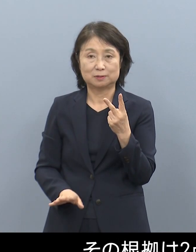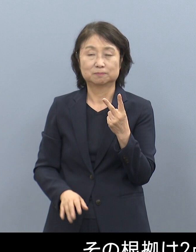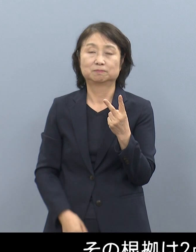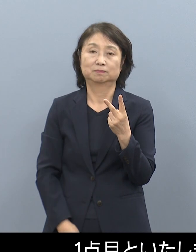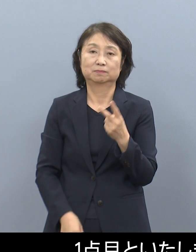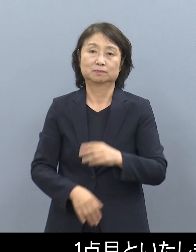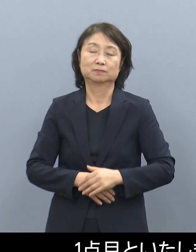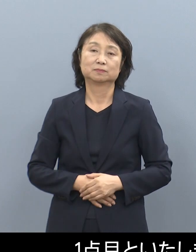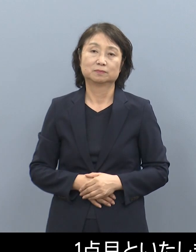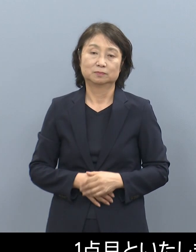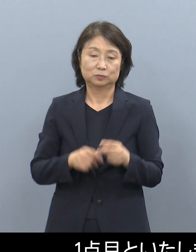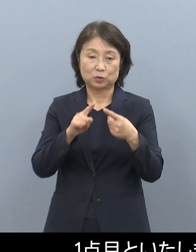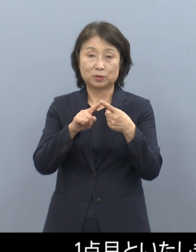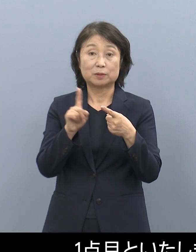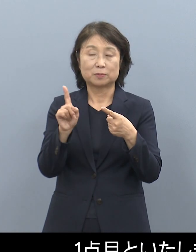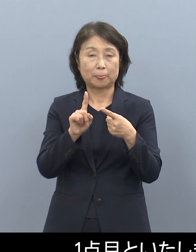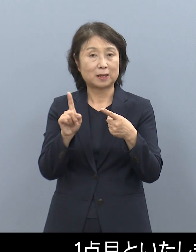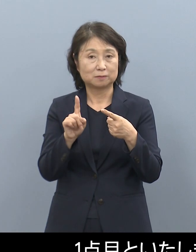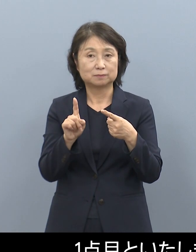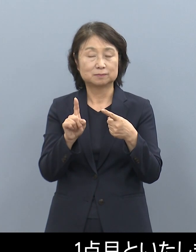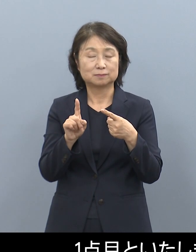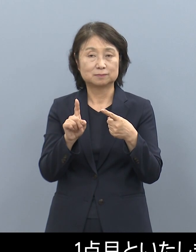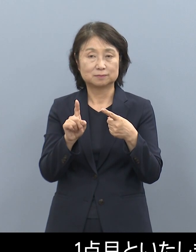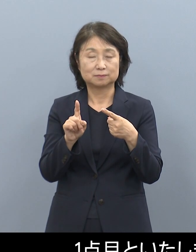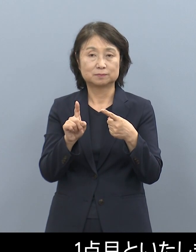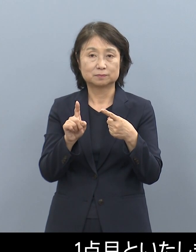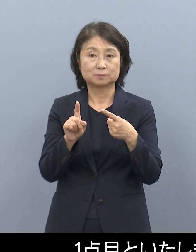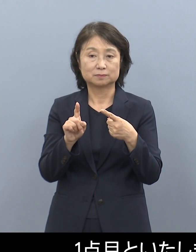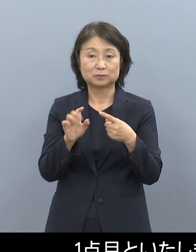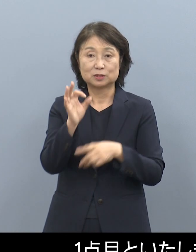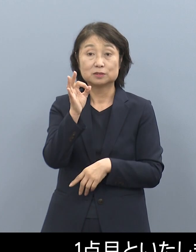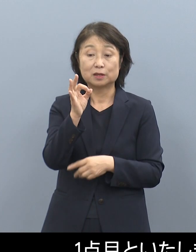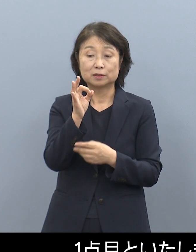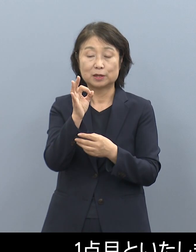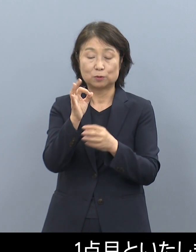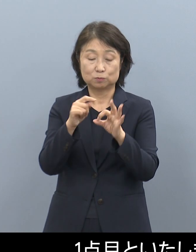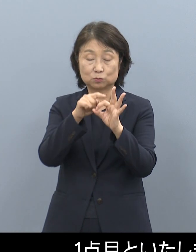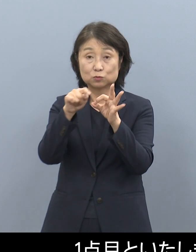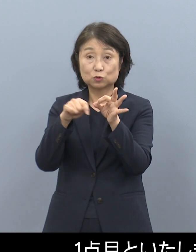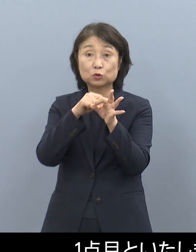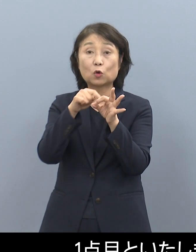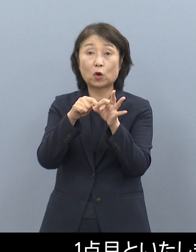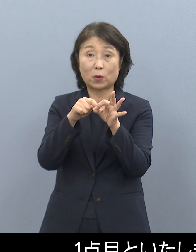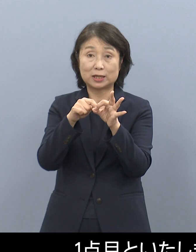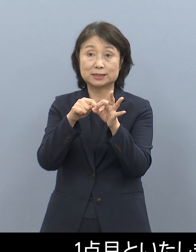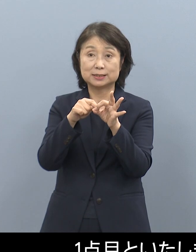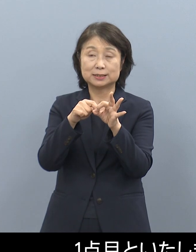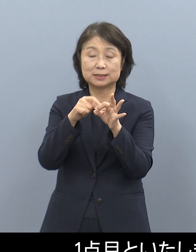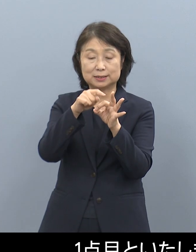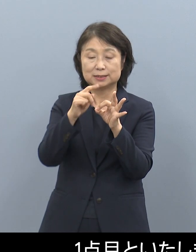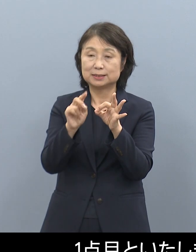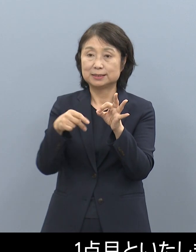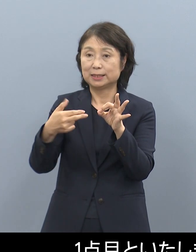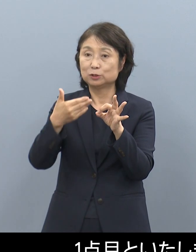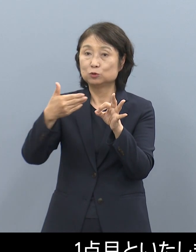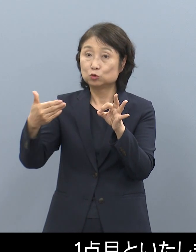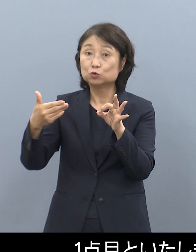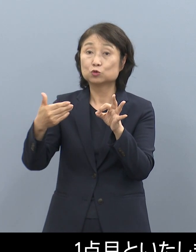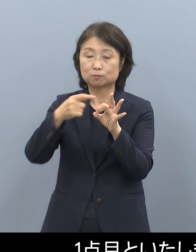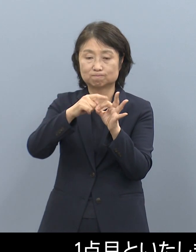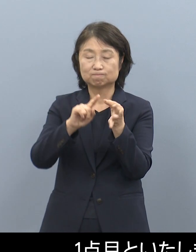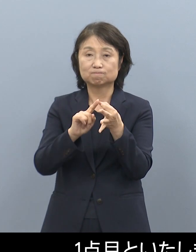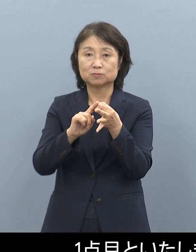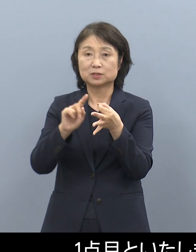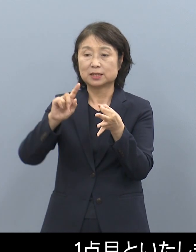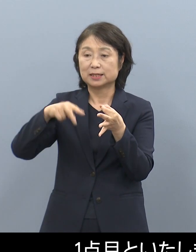。1点目といたしましては、銑貨の外側にあるリング状の部分の側面を